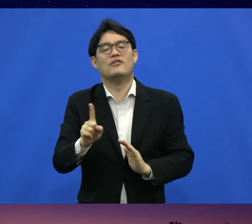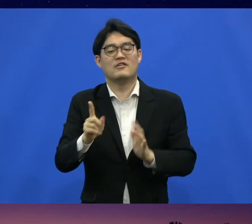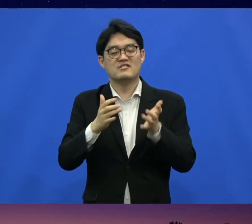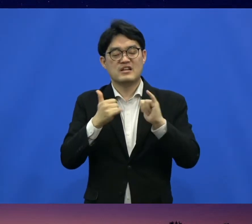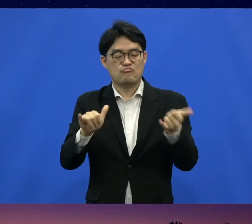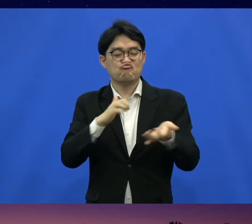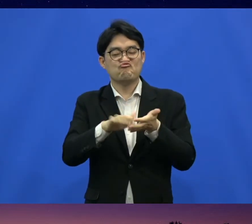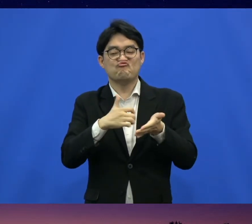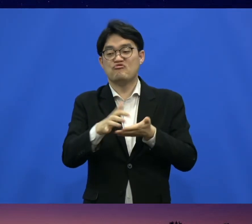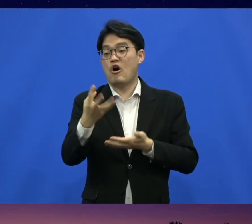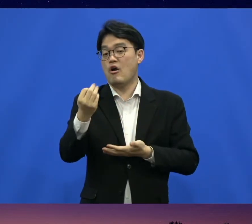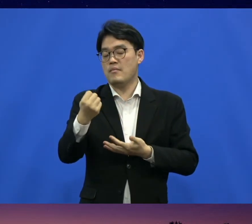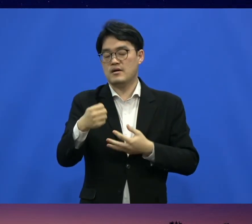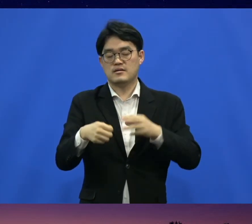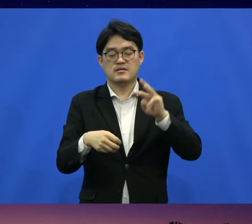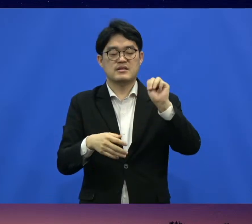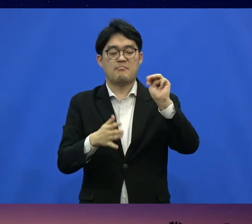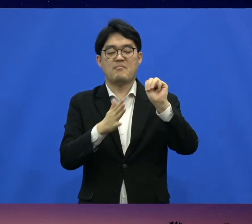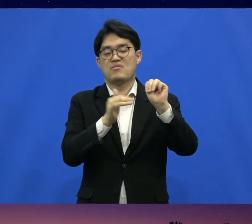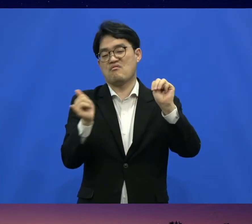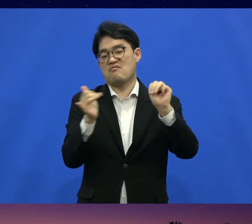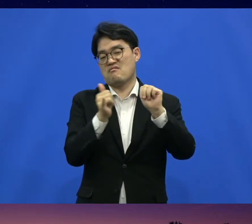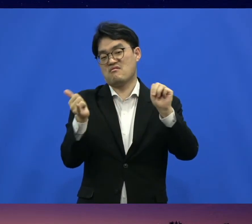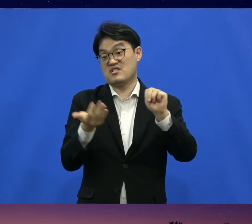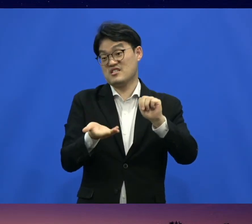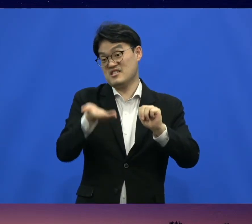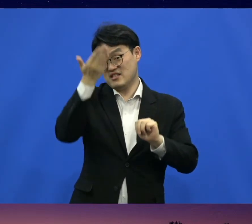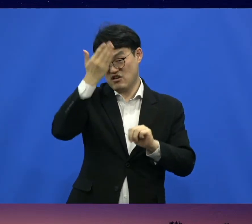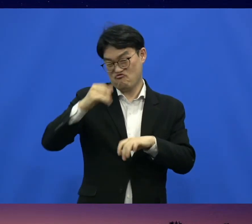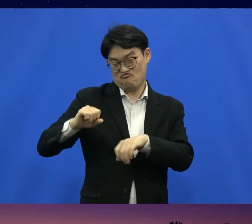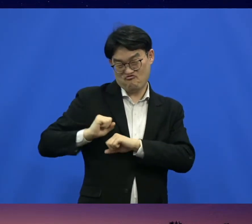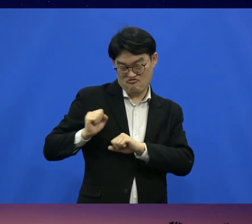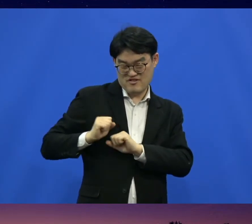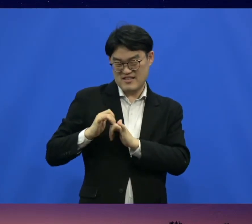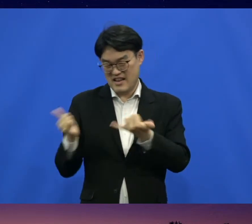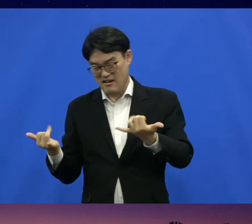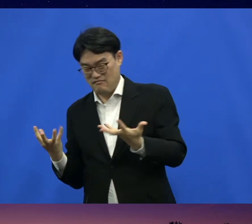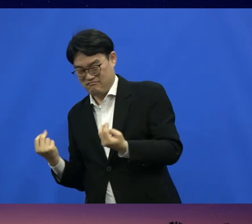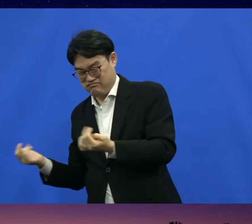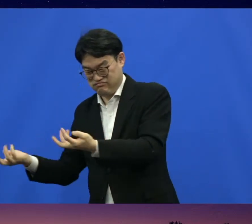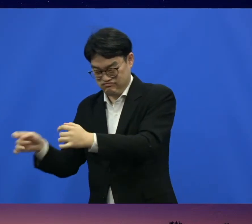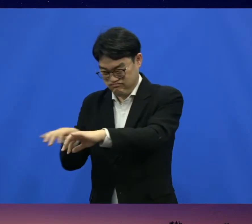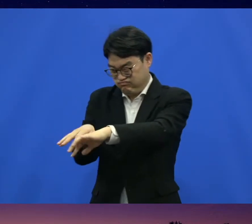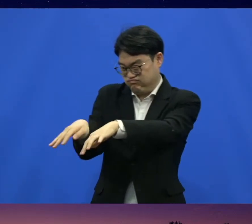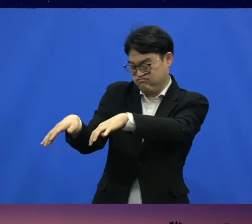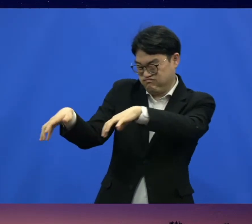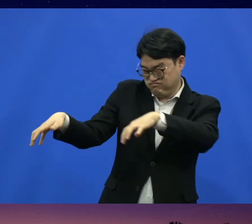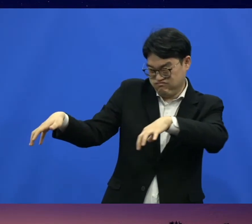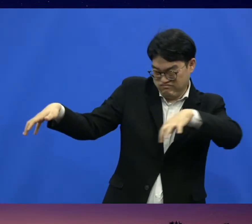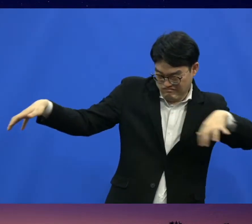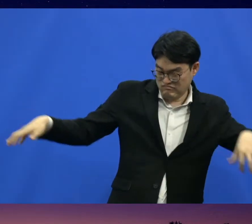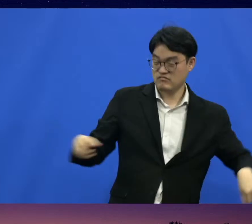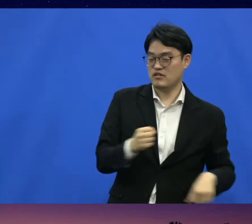동원해요. 정예 군들을 동원해서 옮겨오는 거예요. 거대한 행렬을 이루면서 이제